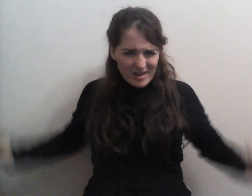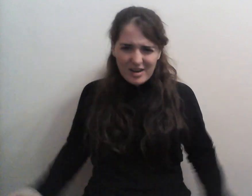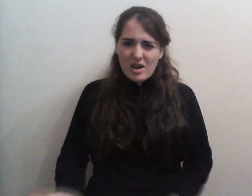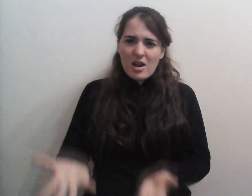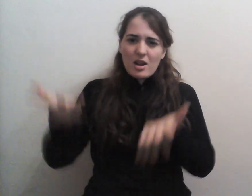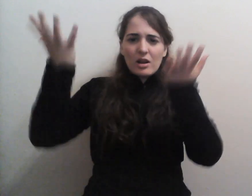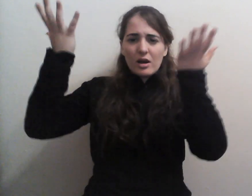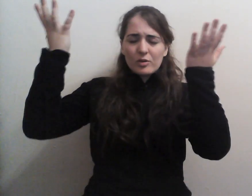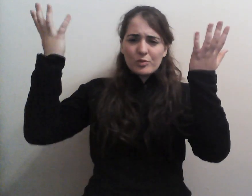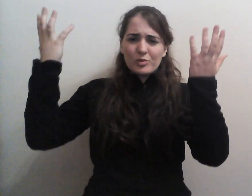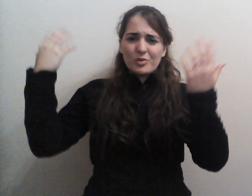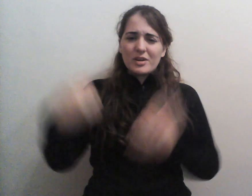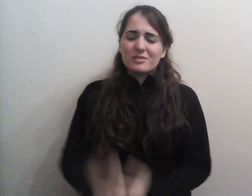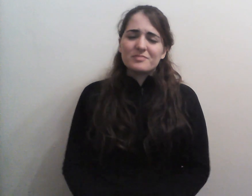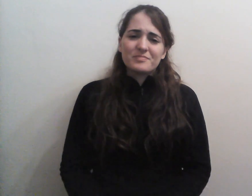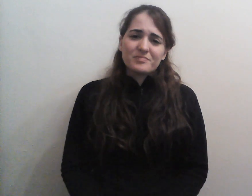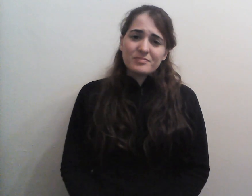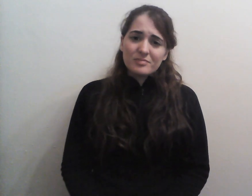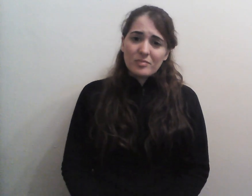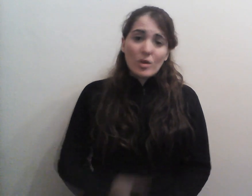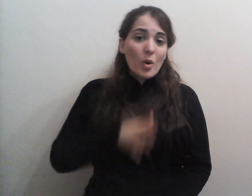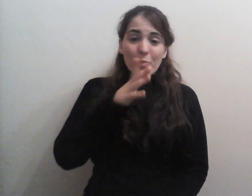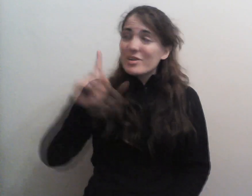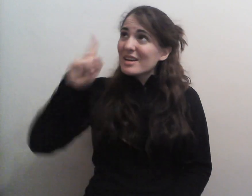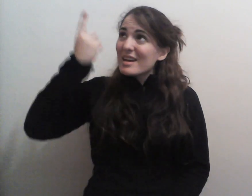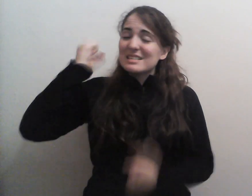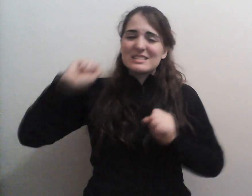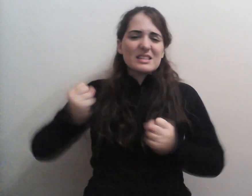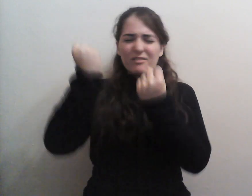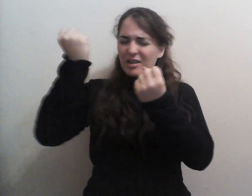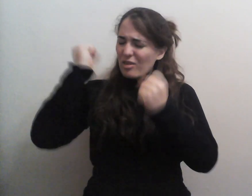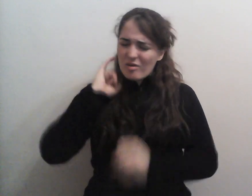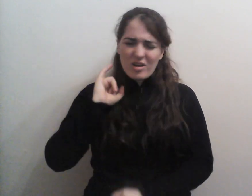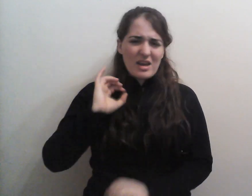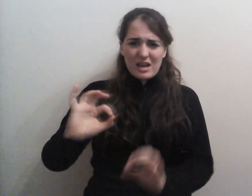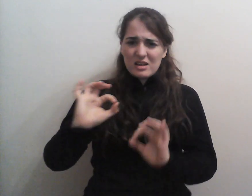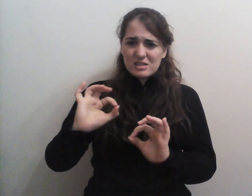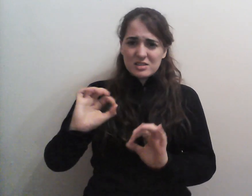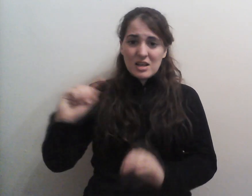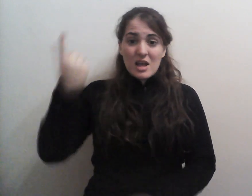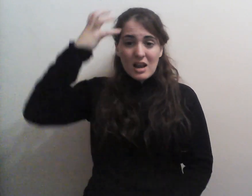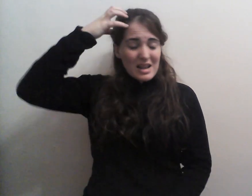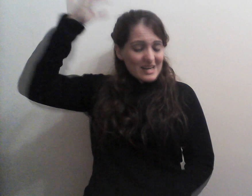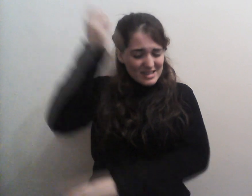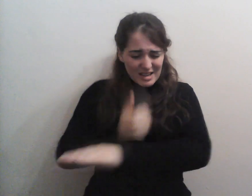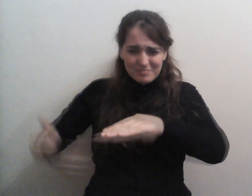exclusivamente, sea la gloria. Porque Él es el Salvador, Él es el Rey, Él nos ha salvado.